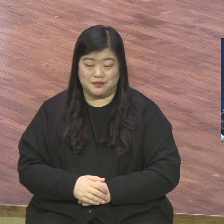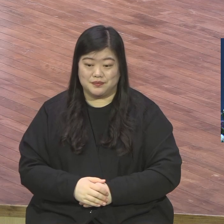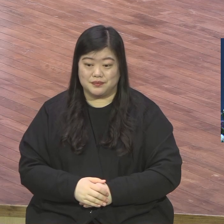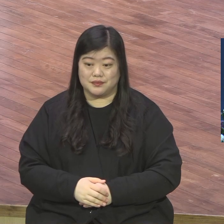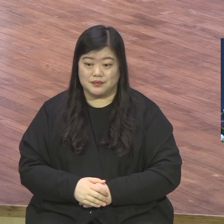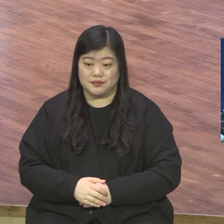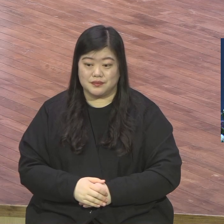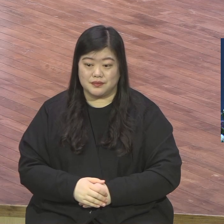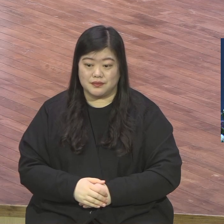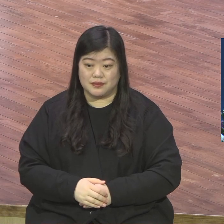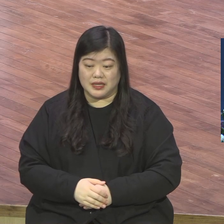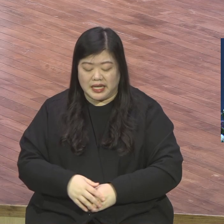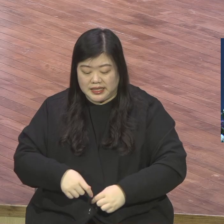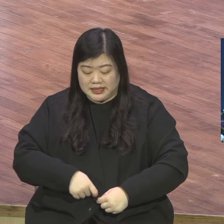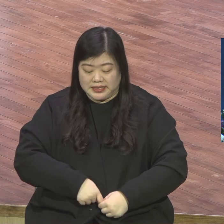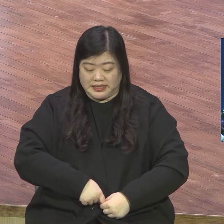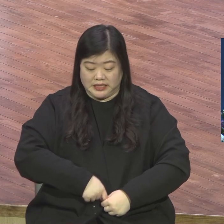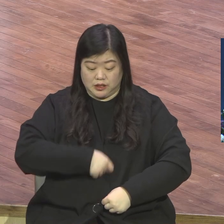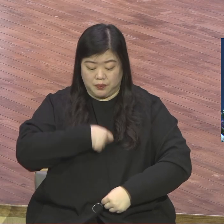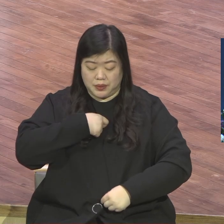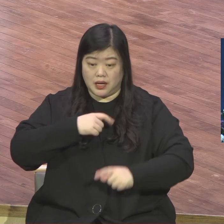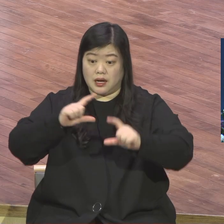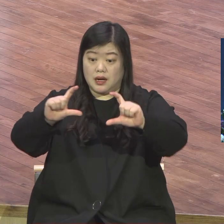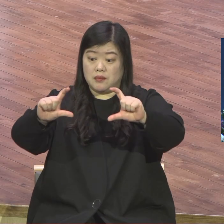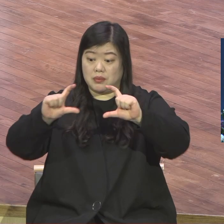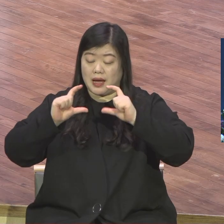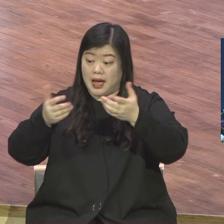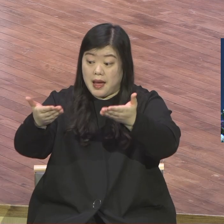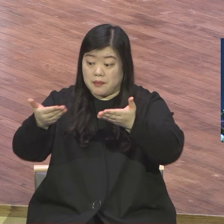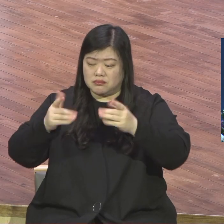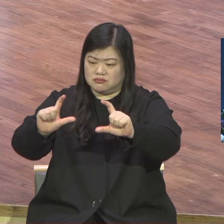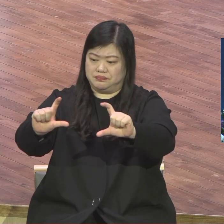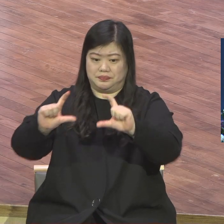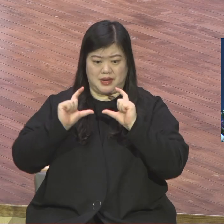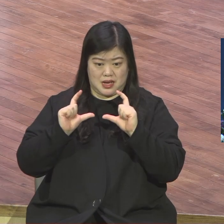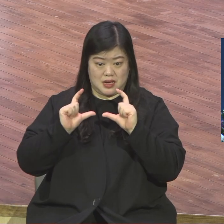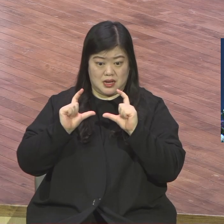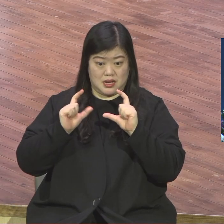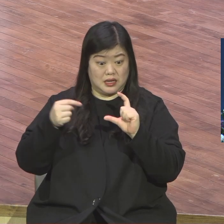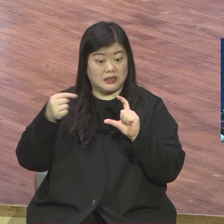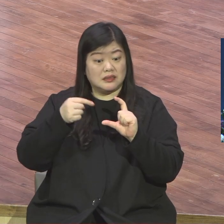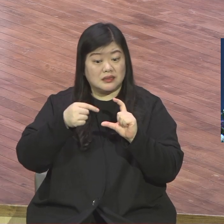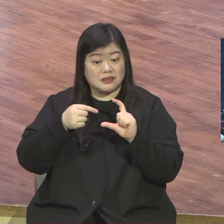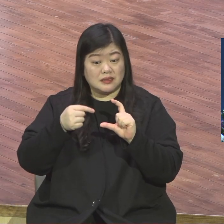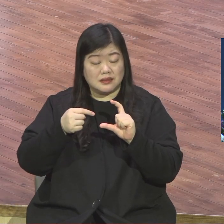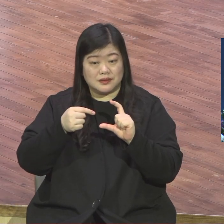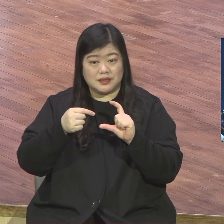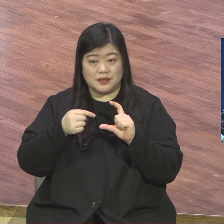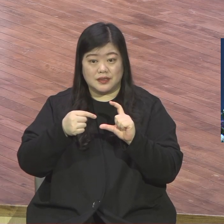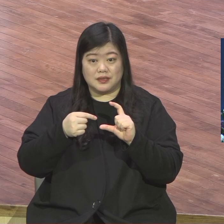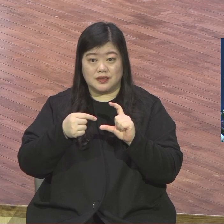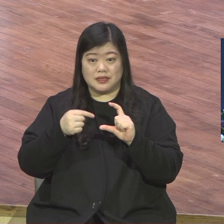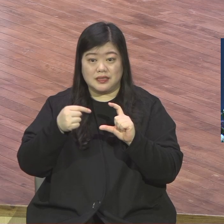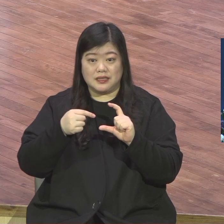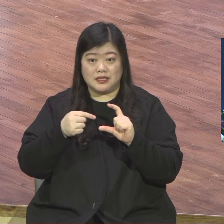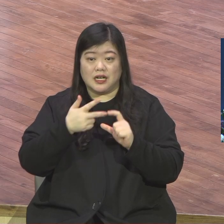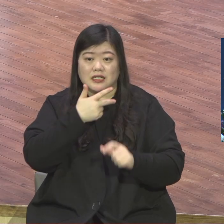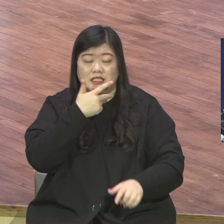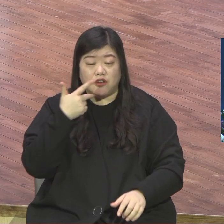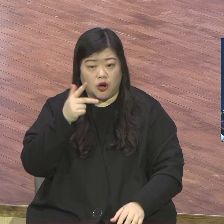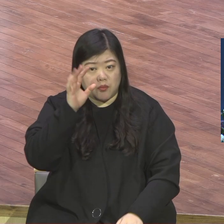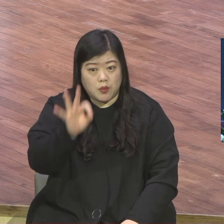것이 중요합니다. 여기서 받았다 어렵다 하심을 받았다 이 표현은